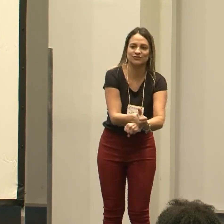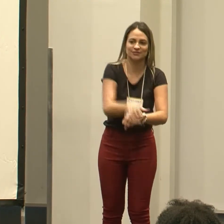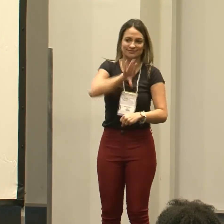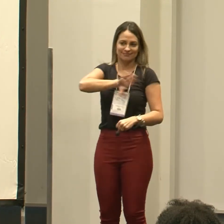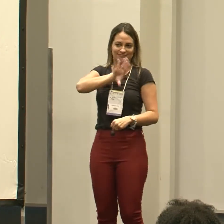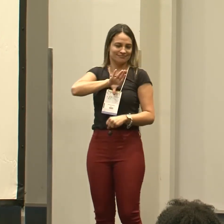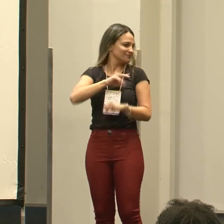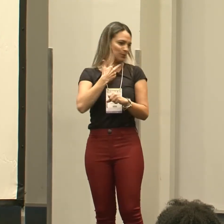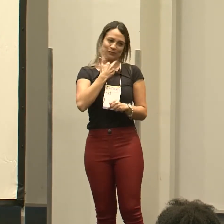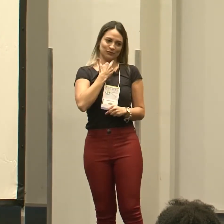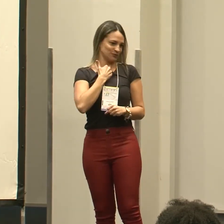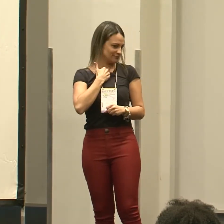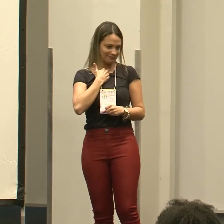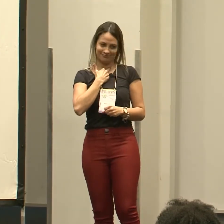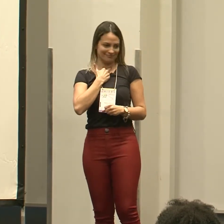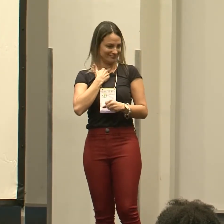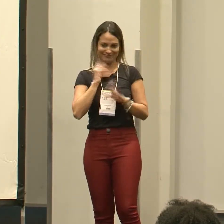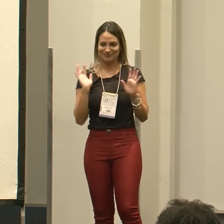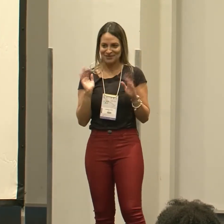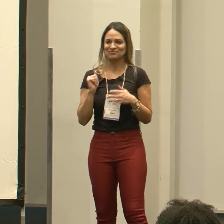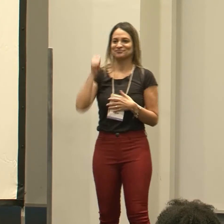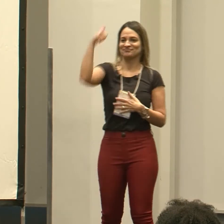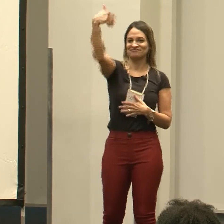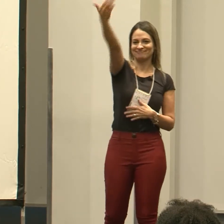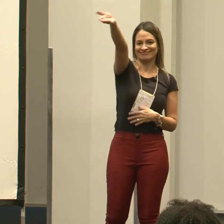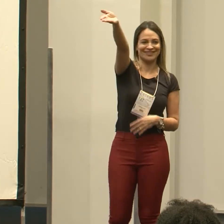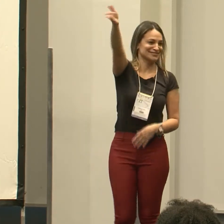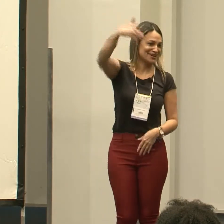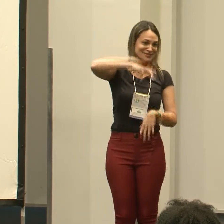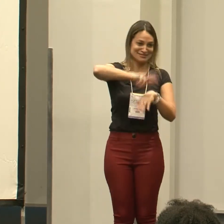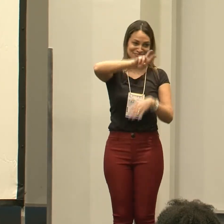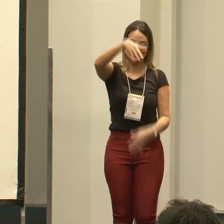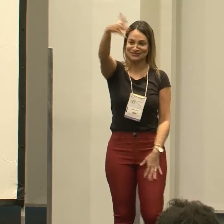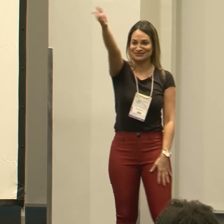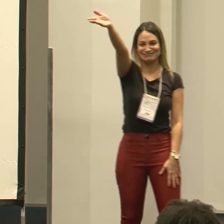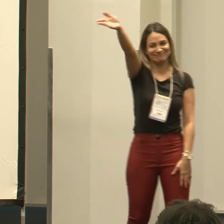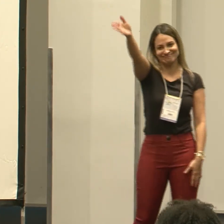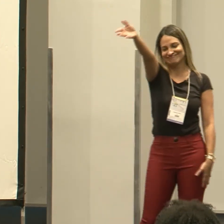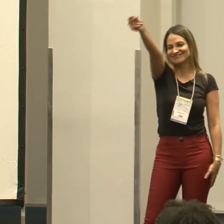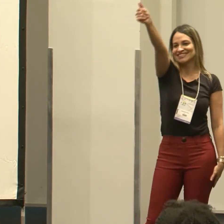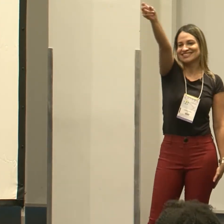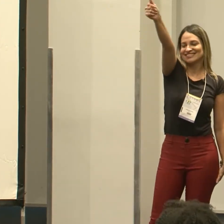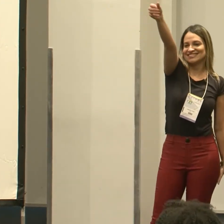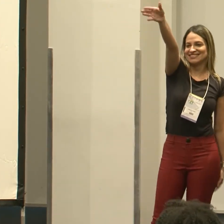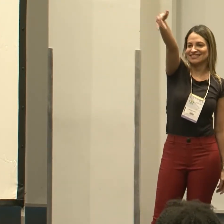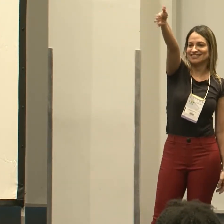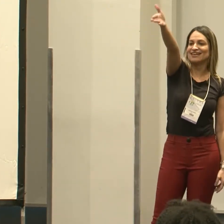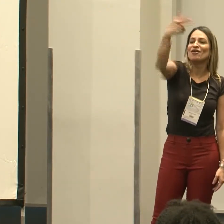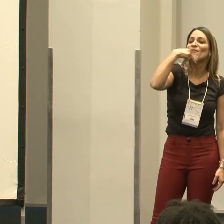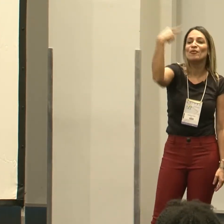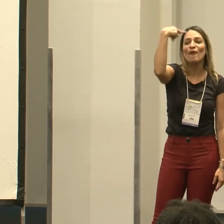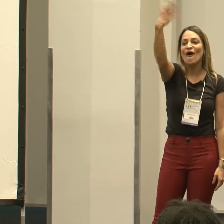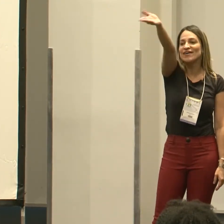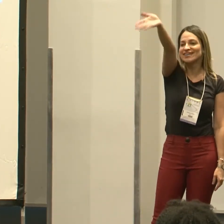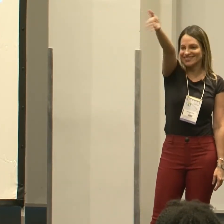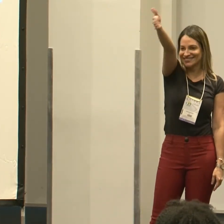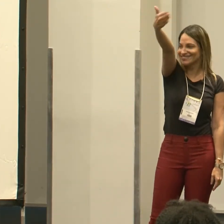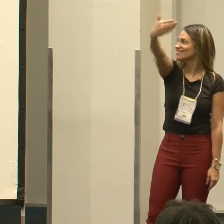Então, a Libras não pode substituir o português, não pode substituir a língua portuguesa, não vai dar tempo, só 5 minutos. Passa, por favor. Olha para